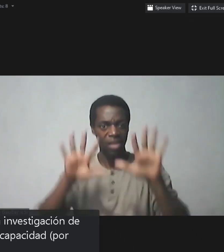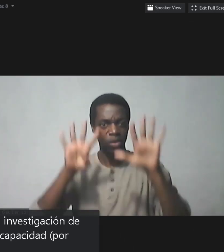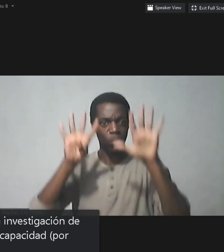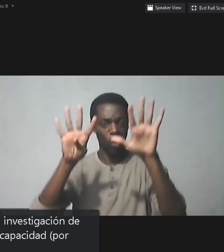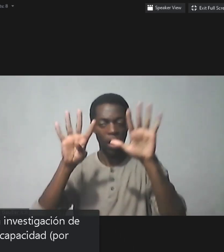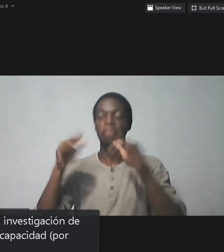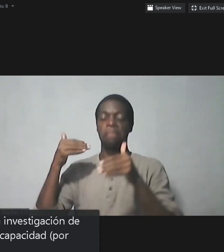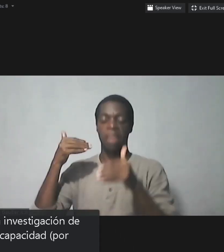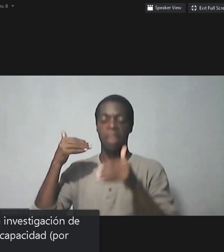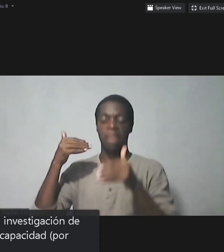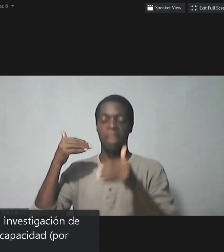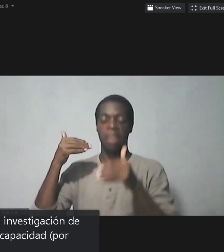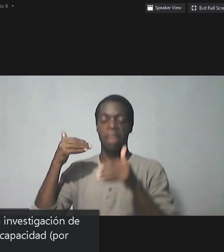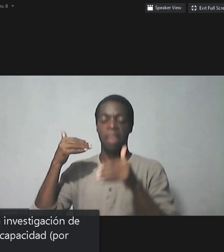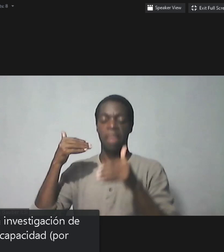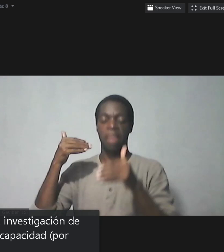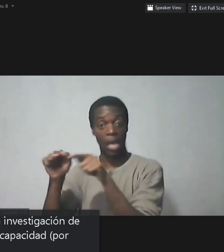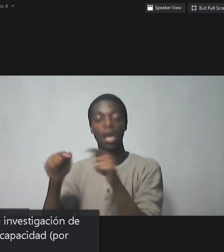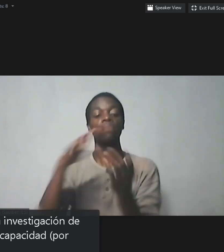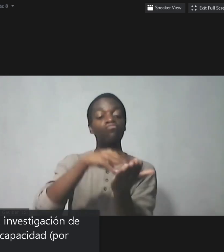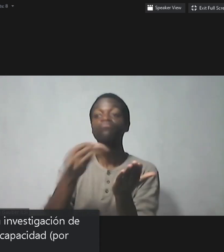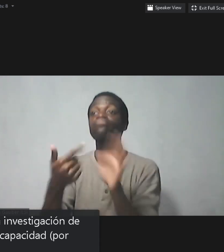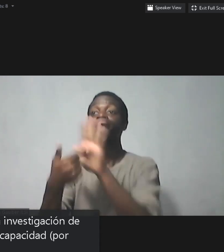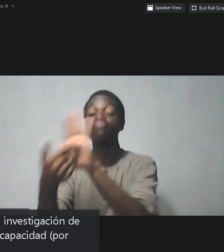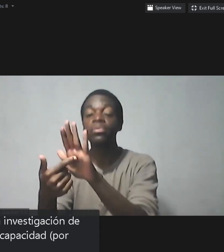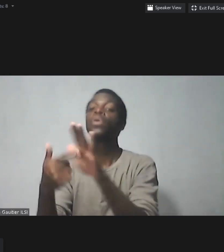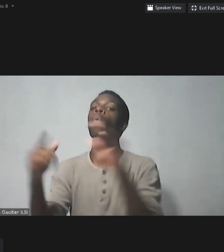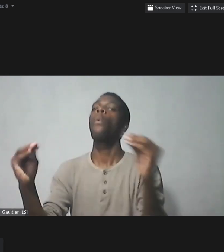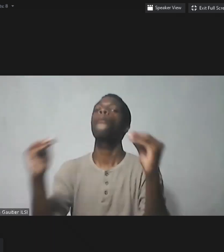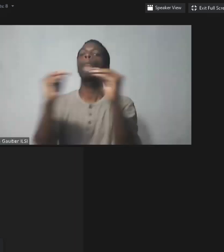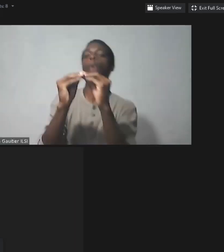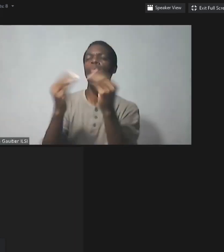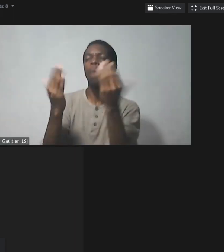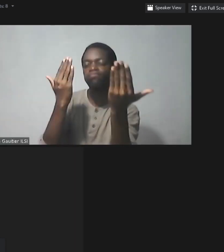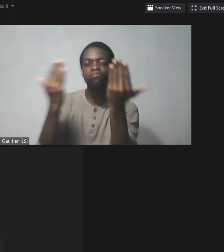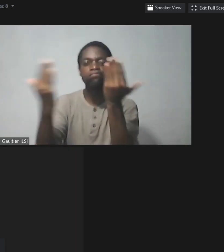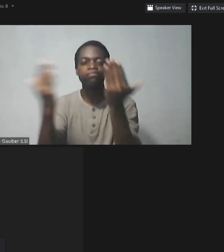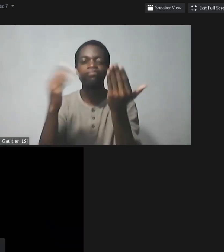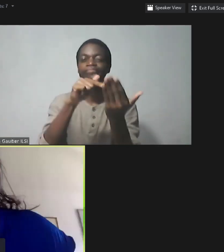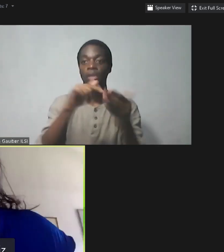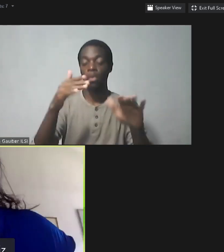sostenible. Adelante, Elizabeth, el micrófono es tuyo.